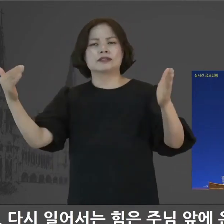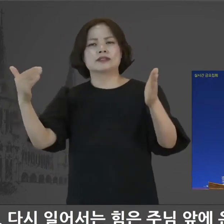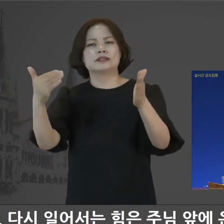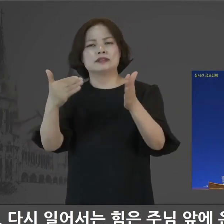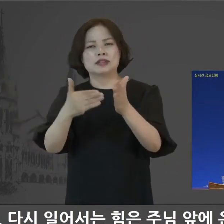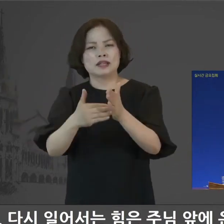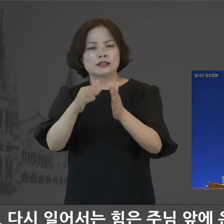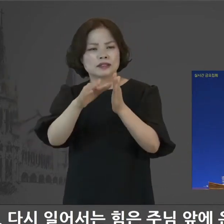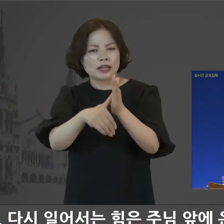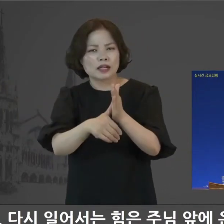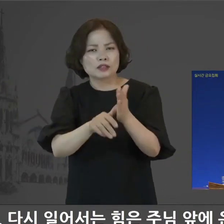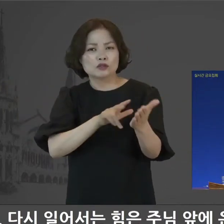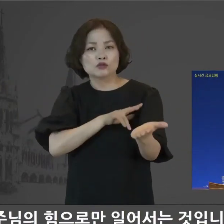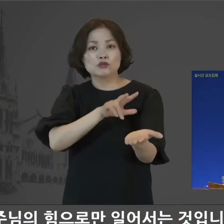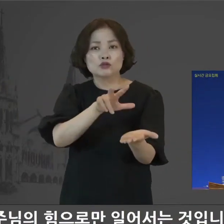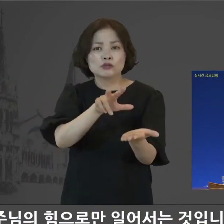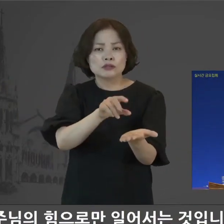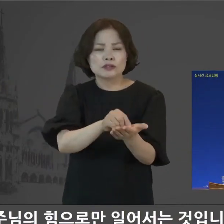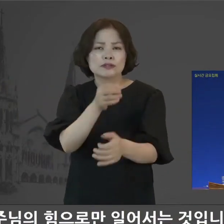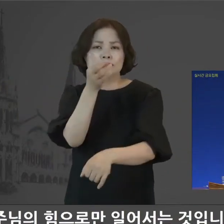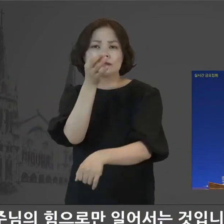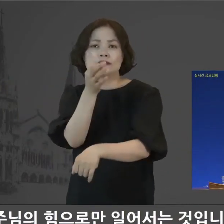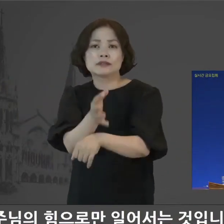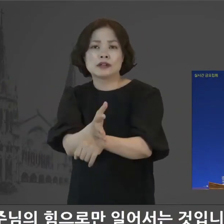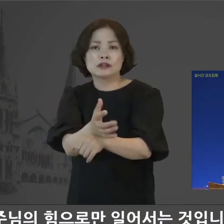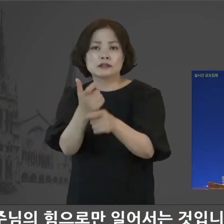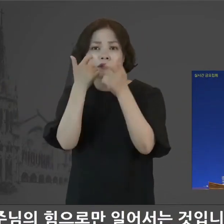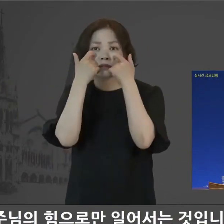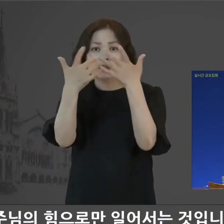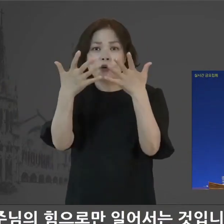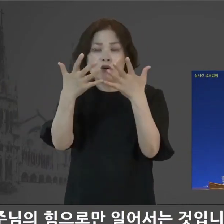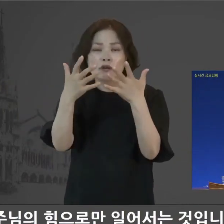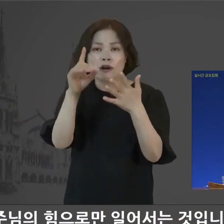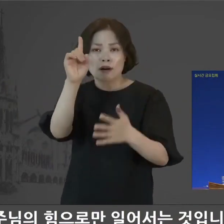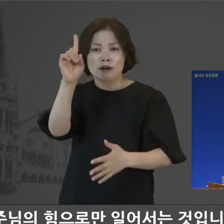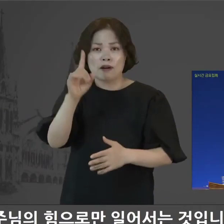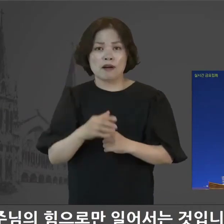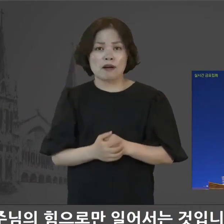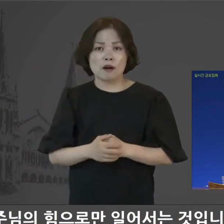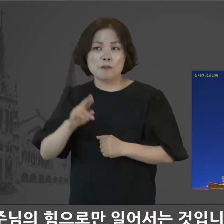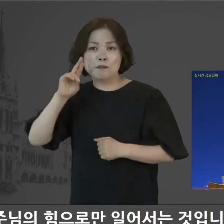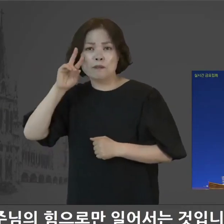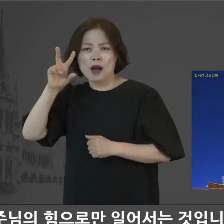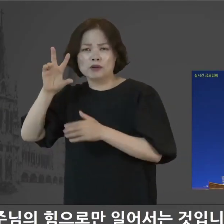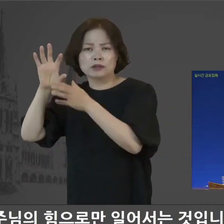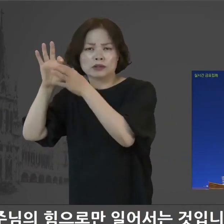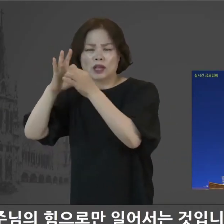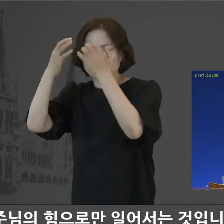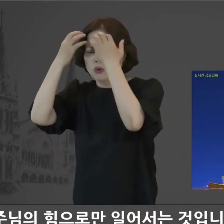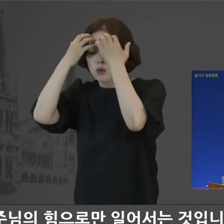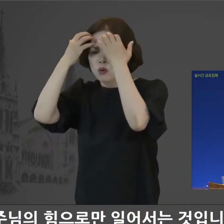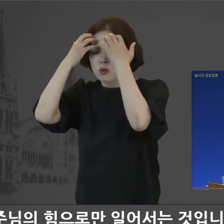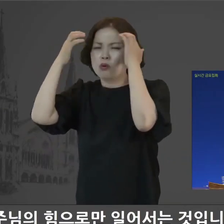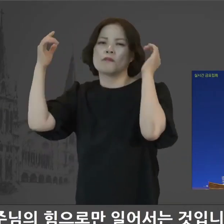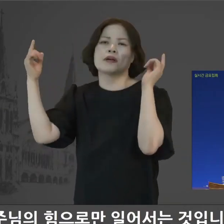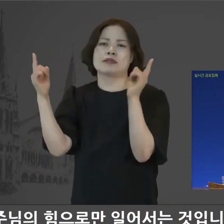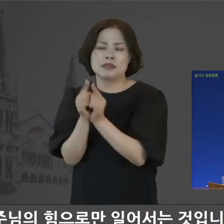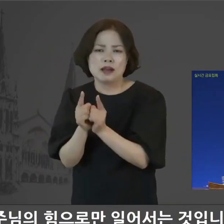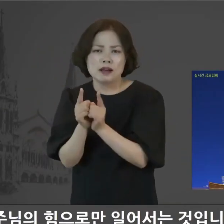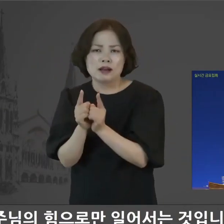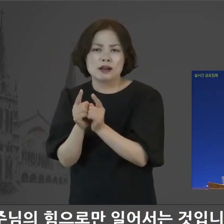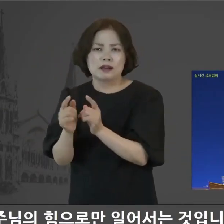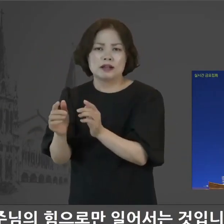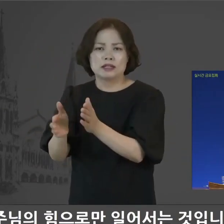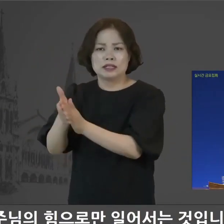나오는 모습의 주제는 아주 간단하고 명료한 한 가지 주제입니다. 바울은 계속 고난을 당했습니다. 이